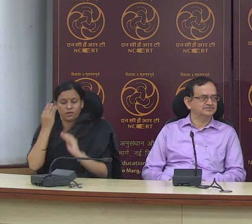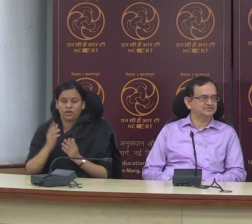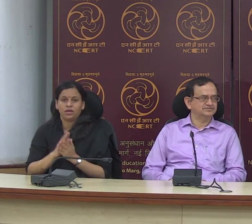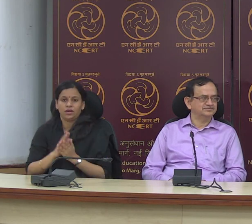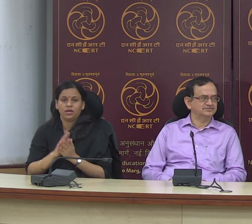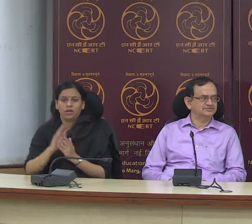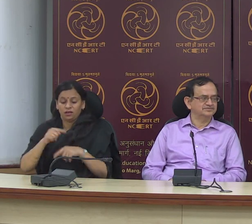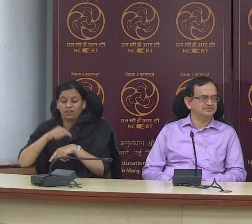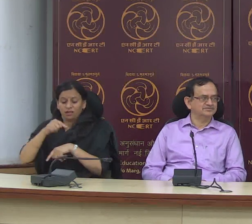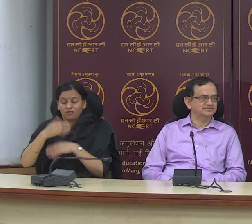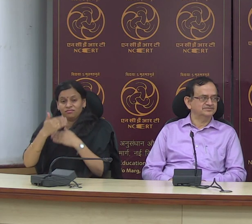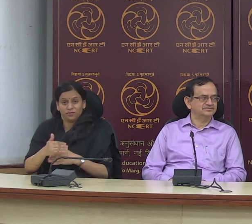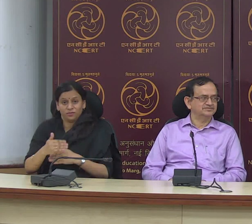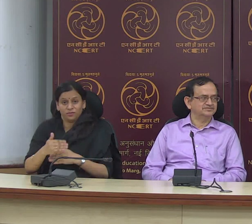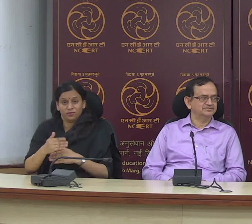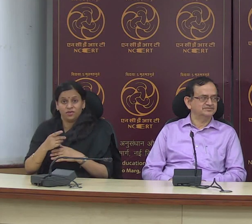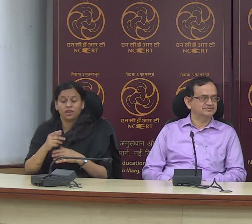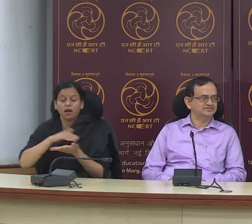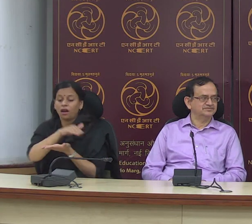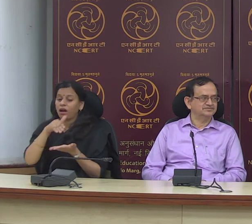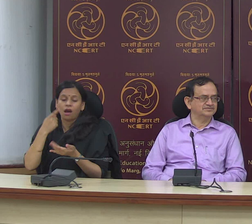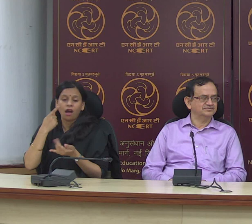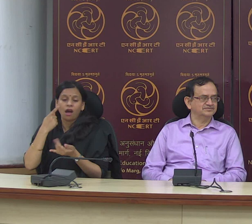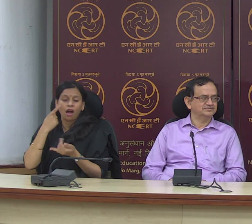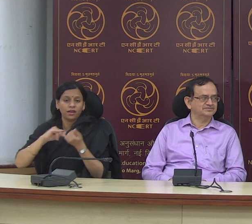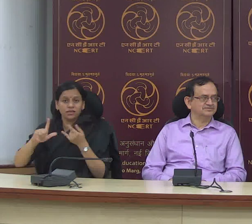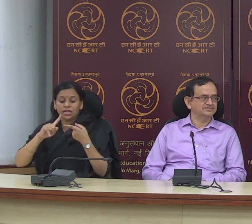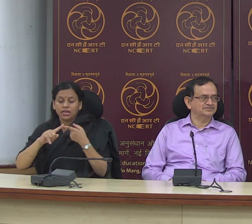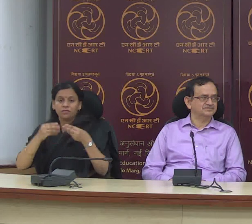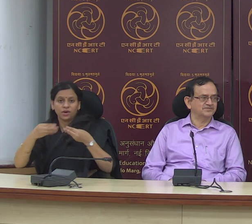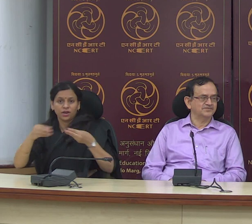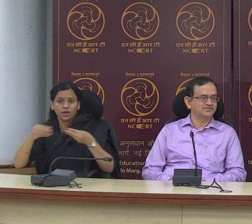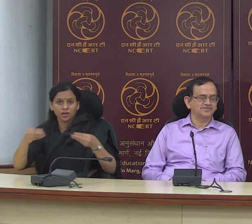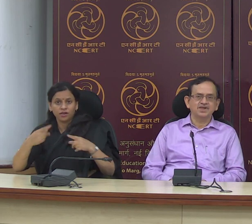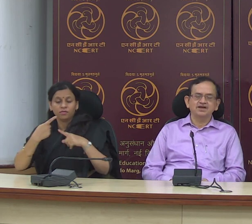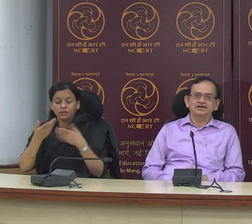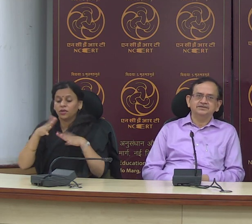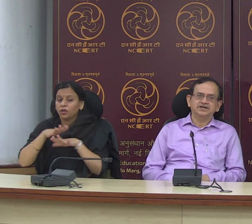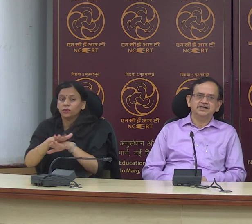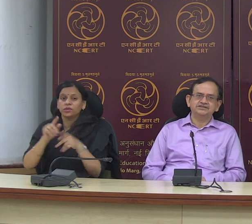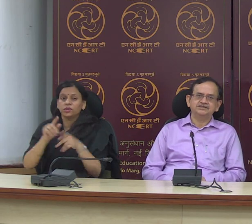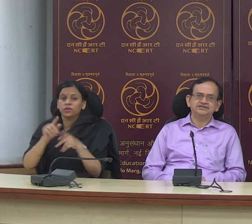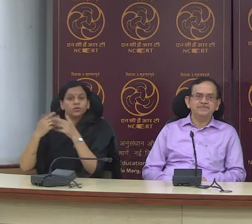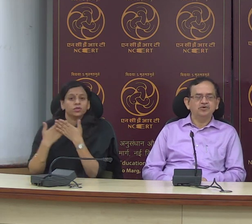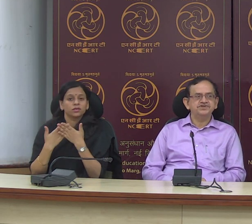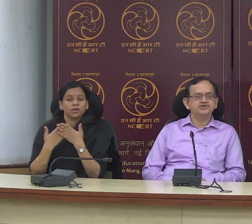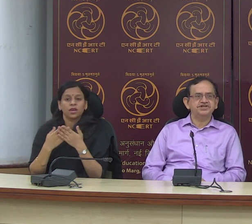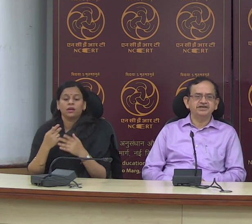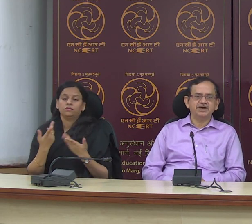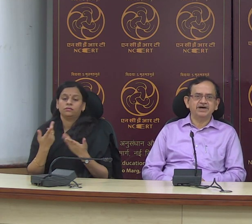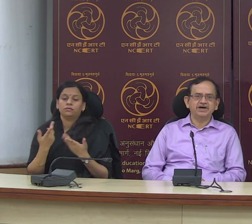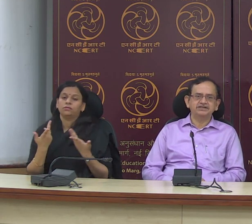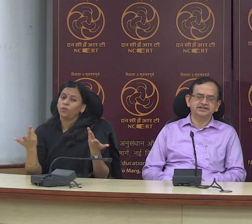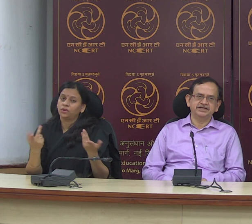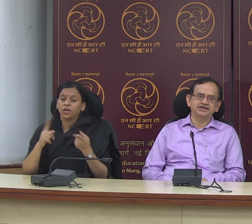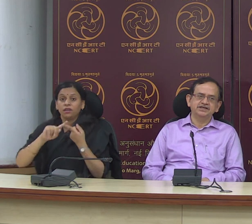पास समय की अपनी मर्यादाएं हैं। सो व्हाट इज़ द रोल ऑफ ISL ई कंटेंट इन इंक्लूसिव एजुकेशन? जब हम इंक्लूसिव एजुकेशन